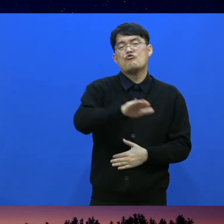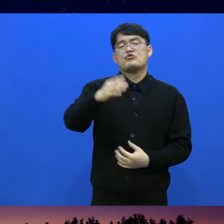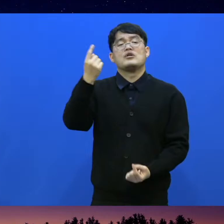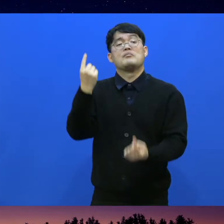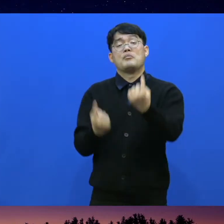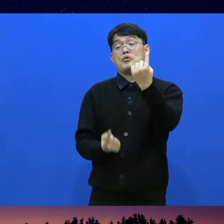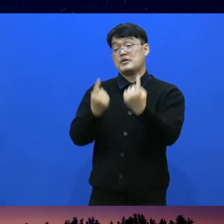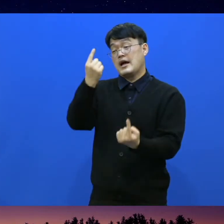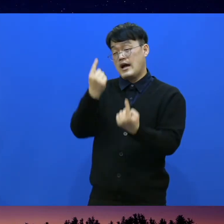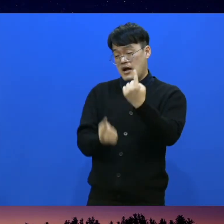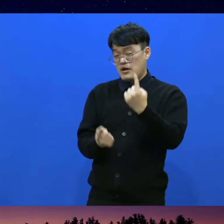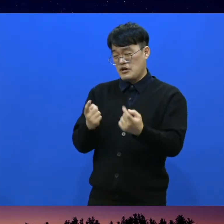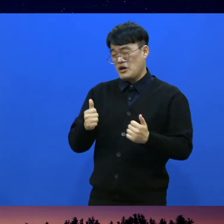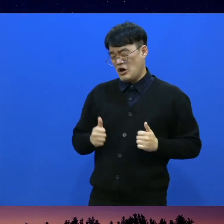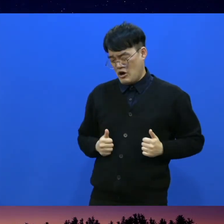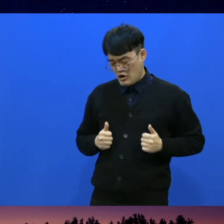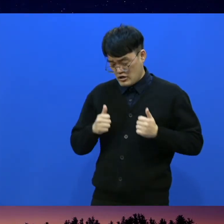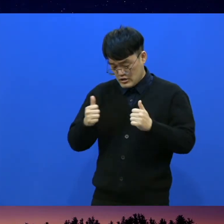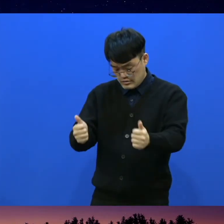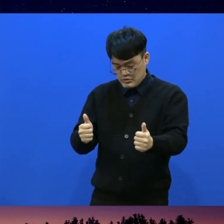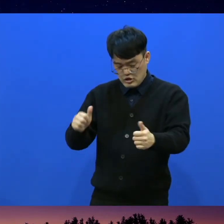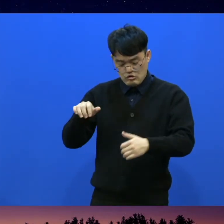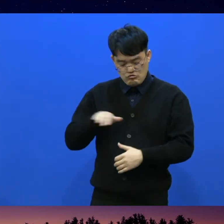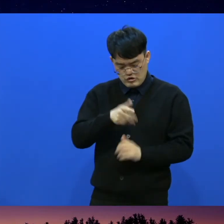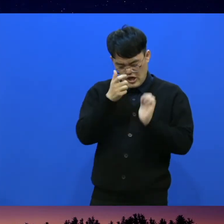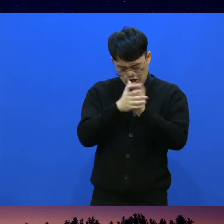우리의 기도에 귀를 기울이시는 분이시다.